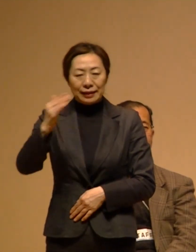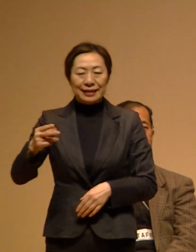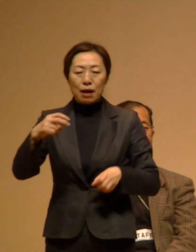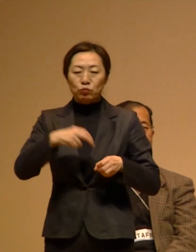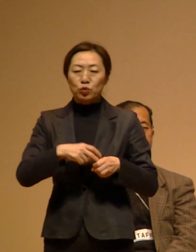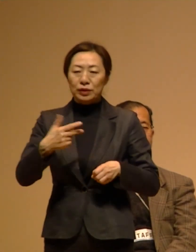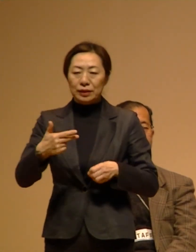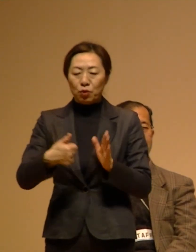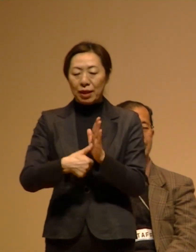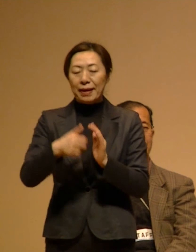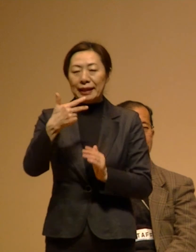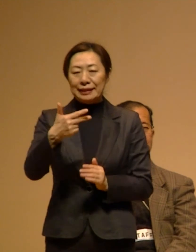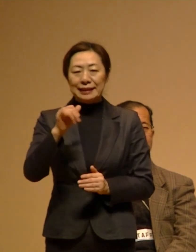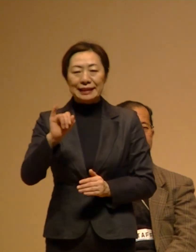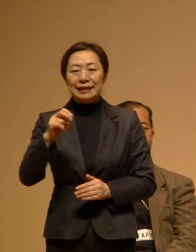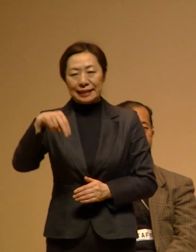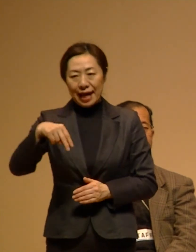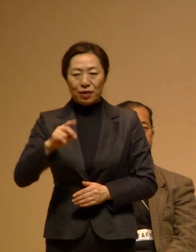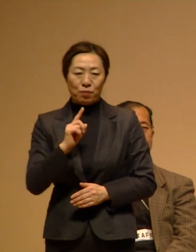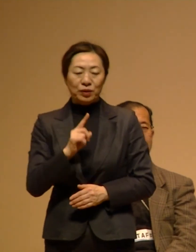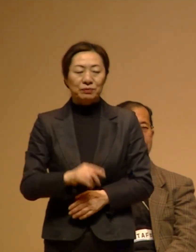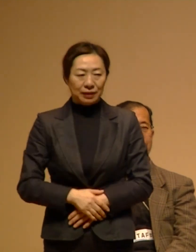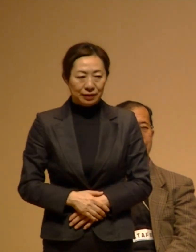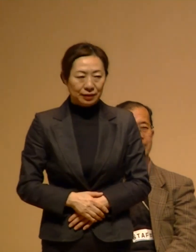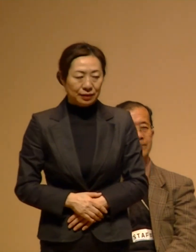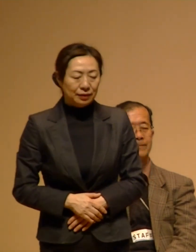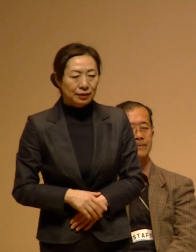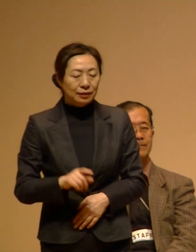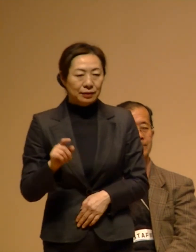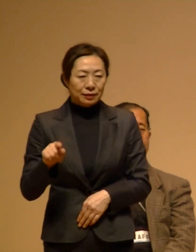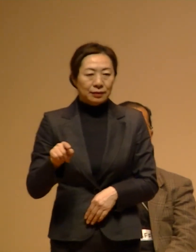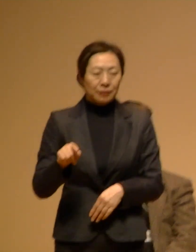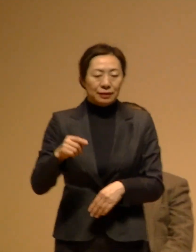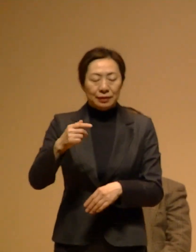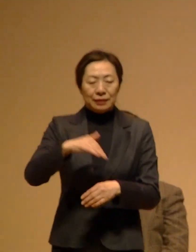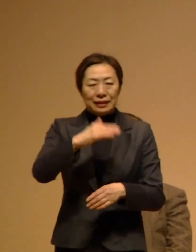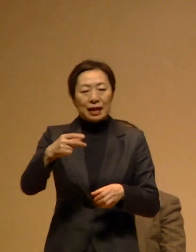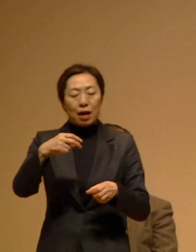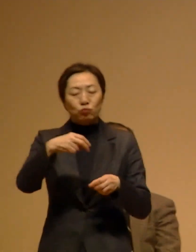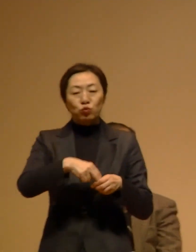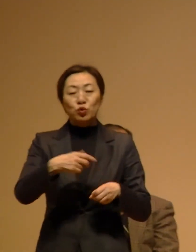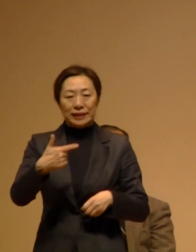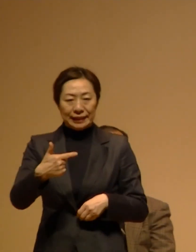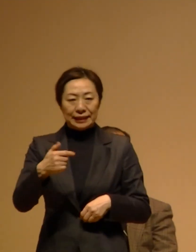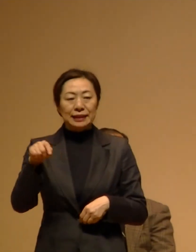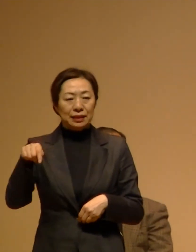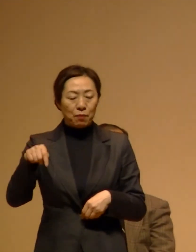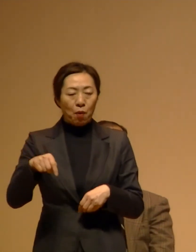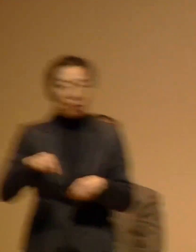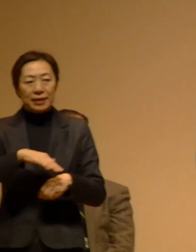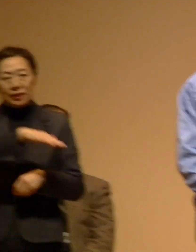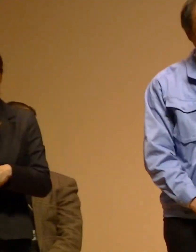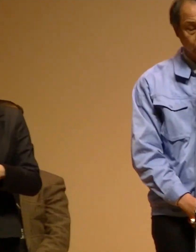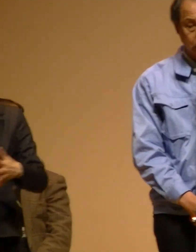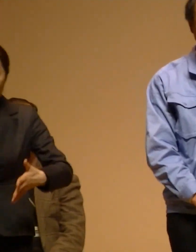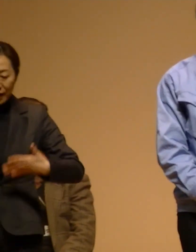議でございます。まずもって、当山武市にも皆様方の温かい